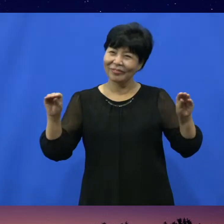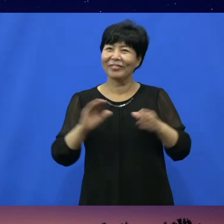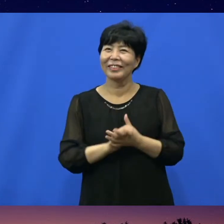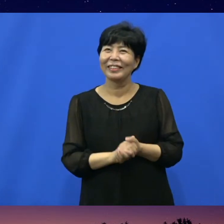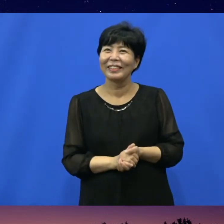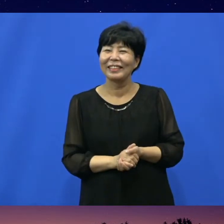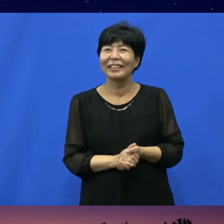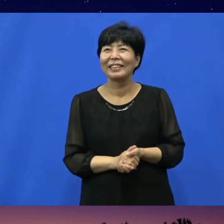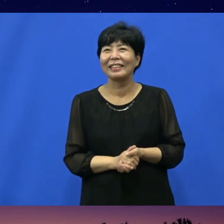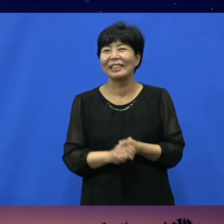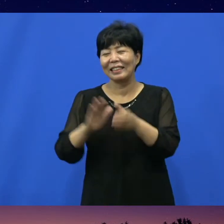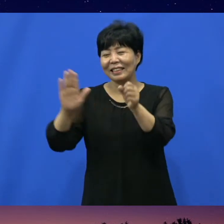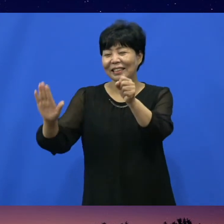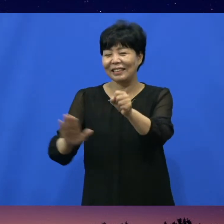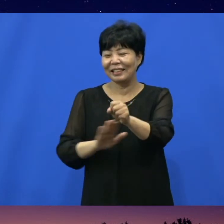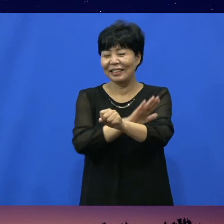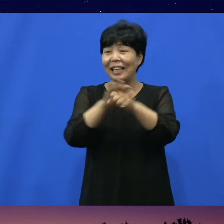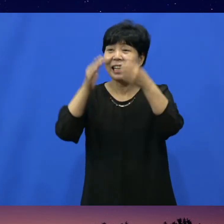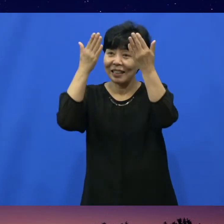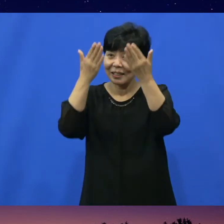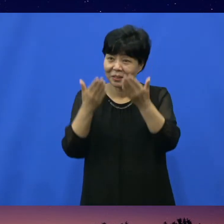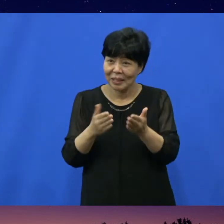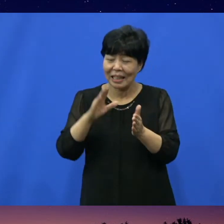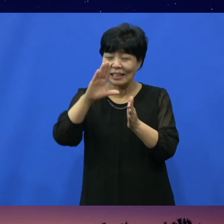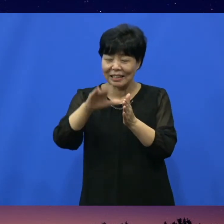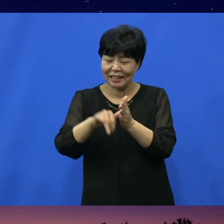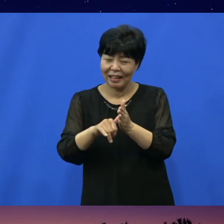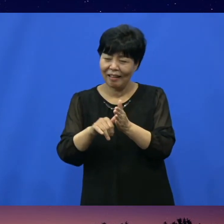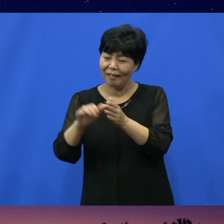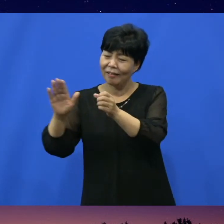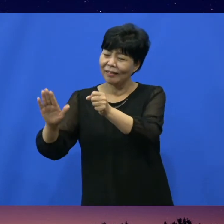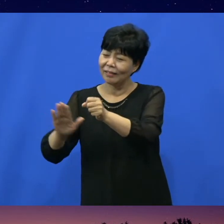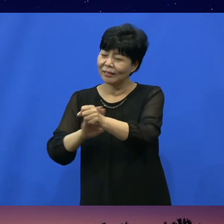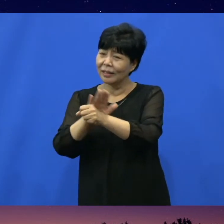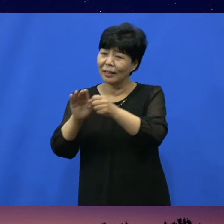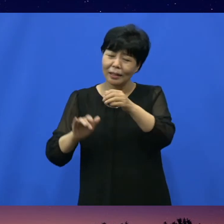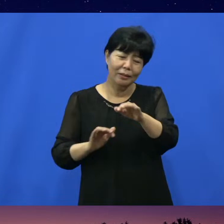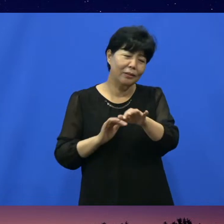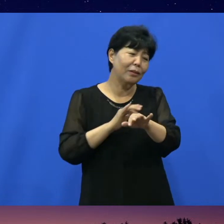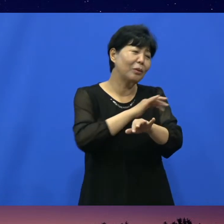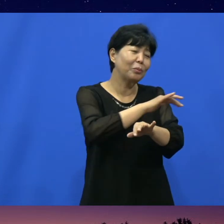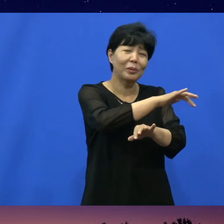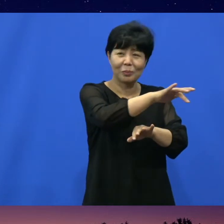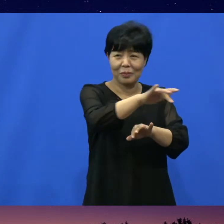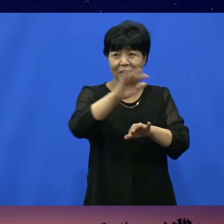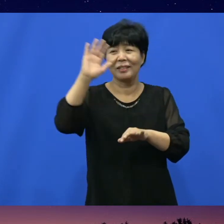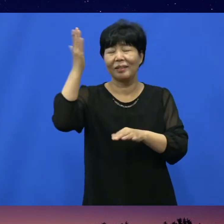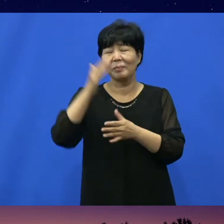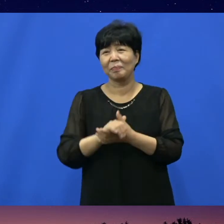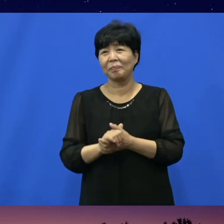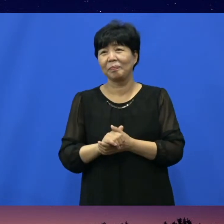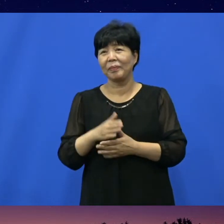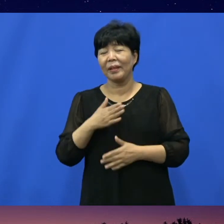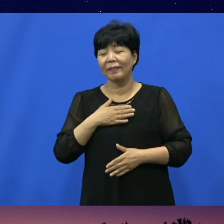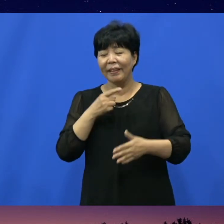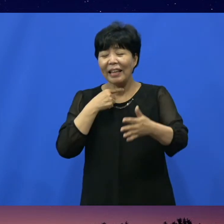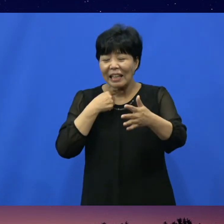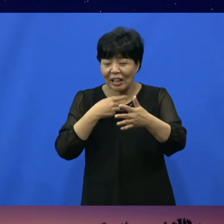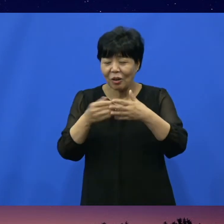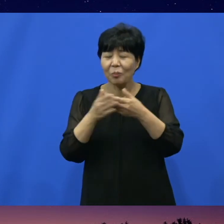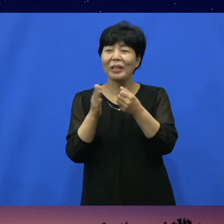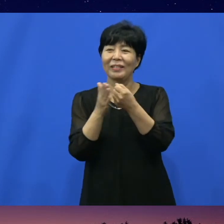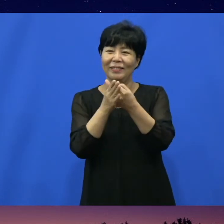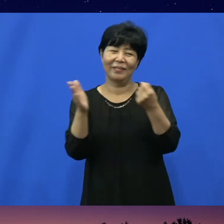여러분, 우리가 이 사랑을 받을 때 흘러나오는 게 있잖아요. 그건 자연스러운 거예요. 받은 사랑을 보내니까 내가 경험한 것을 내보내는